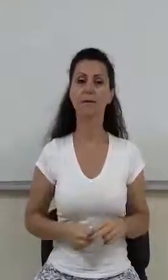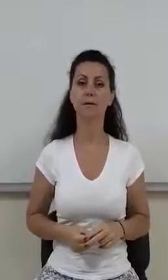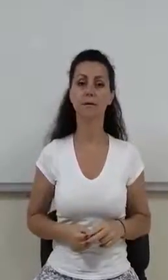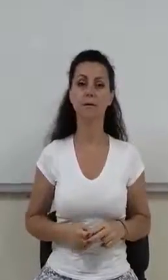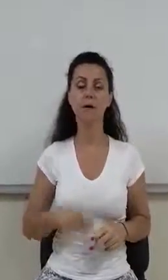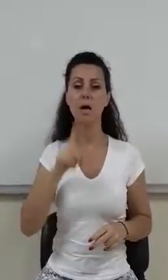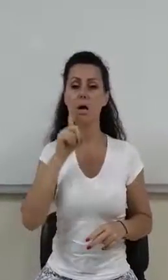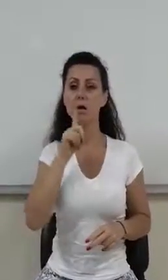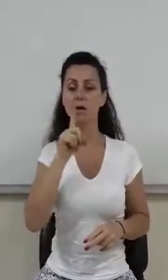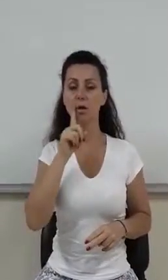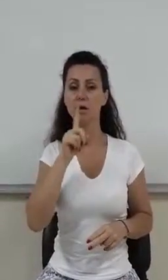İngilizce,